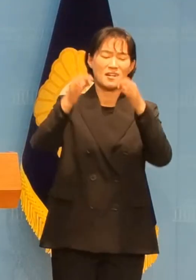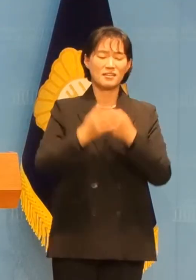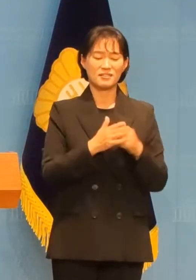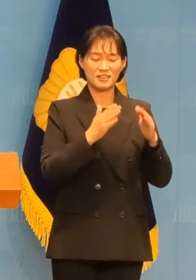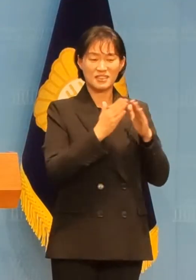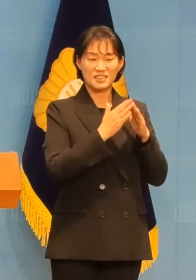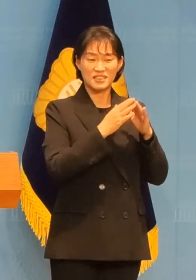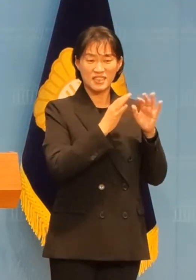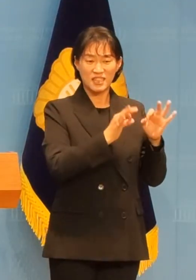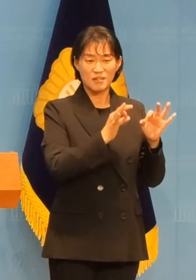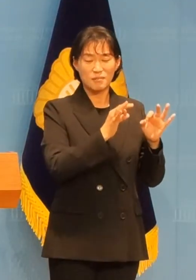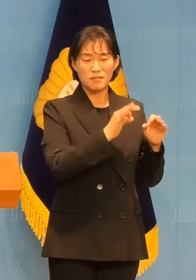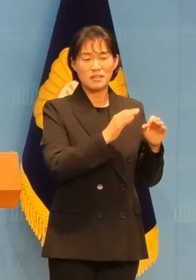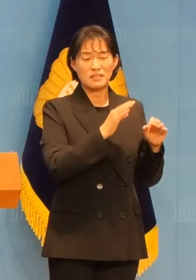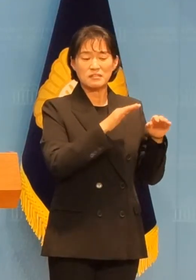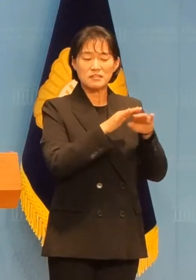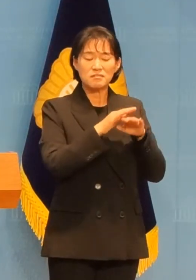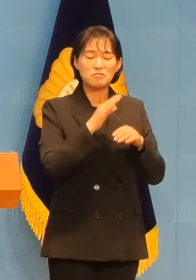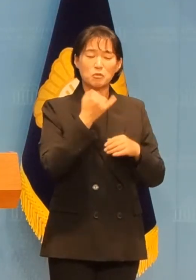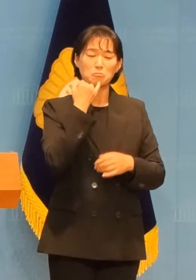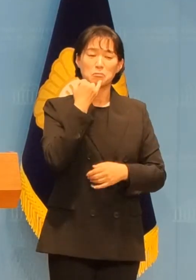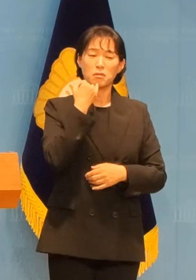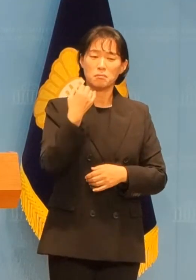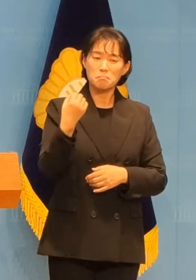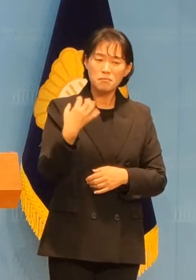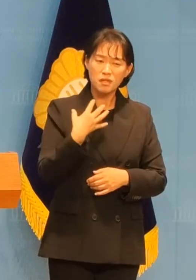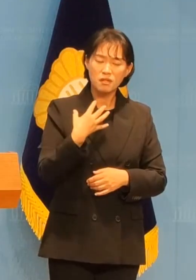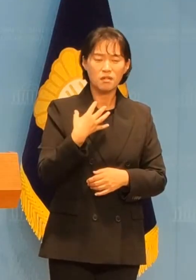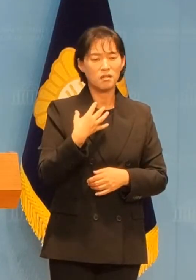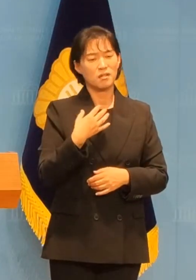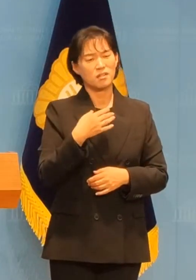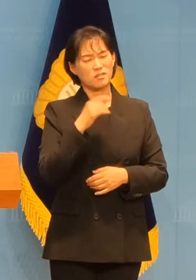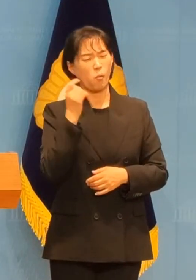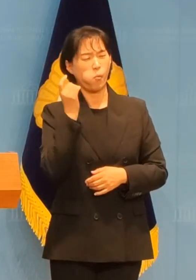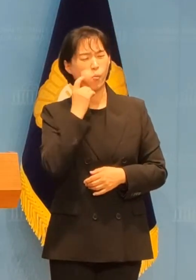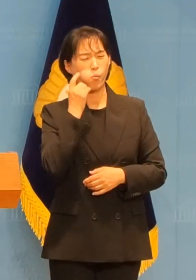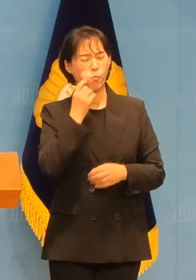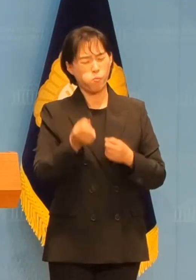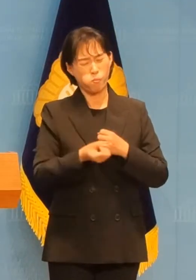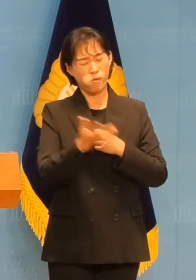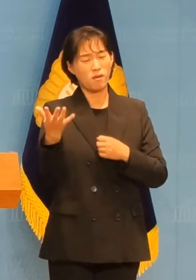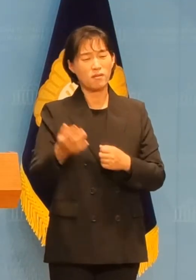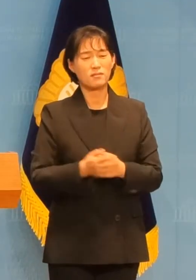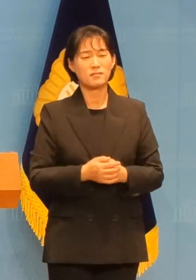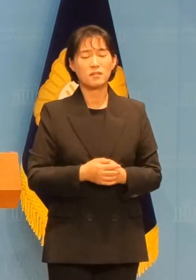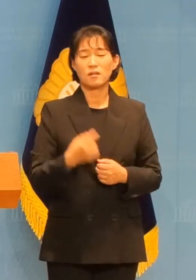집값 진정 국면 들었다는 민주당의 허위사실 유포. 어제